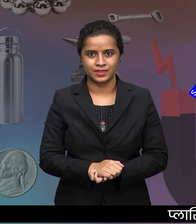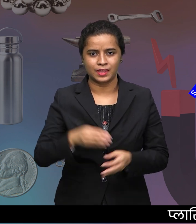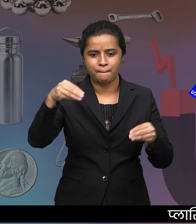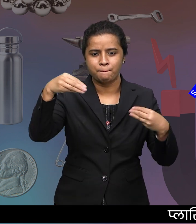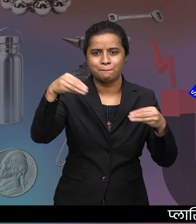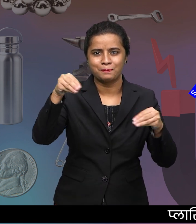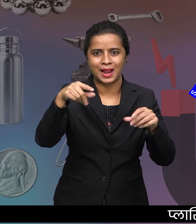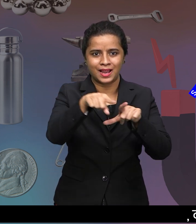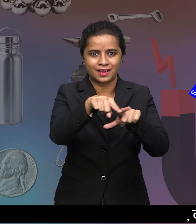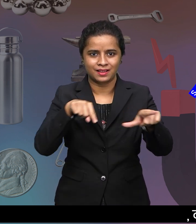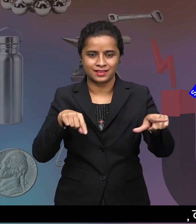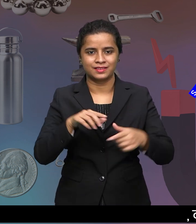पट्टी, काचेचा तुकडा,